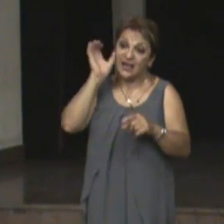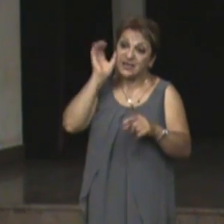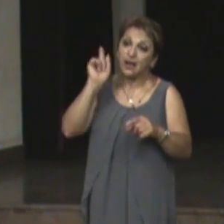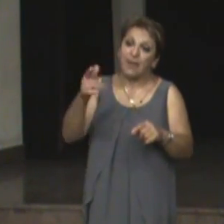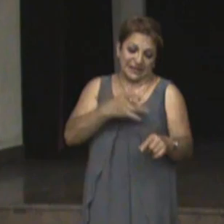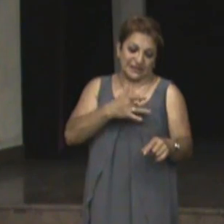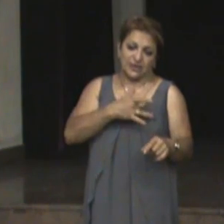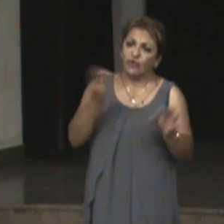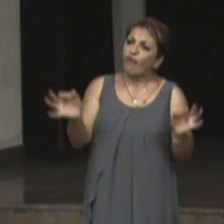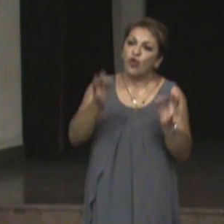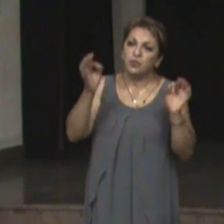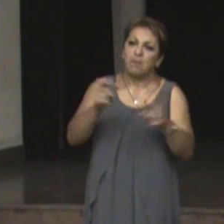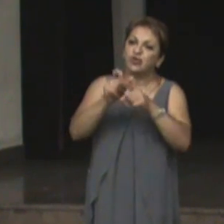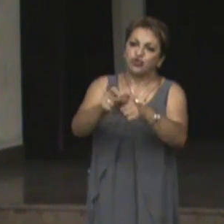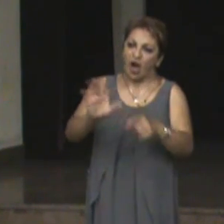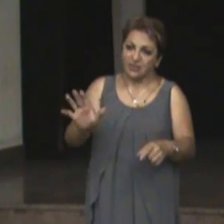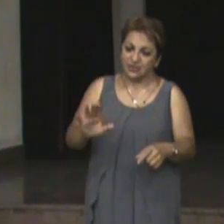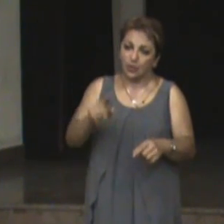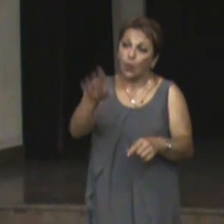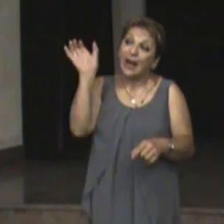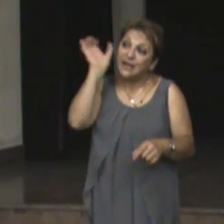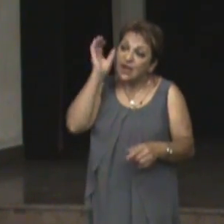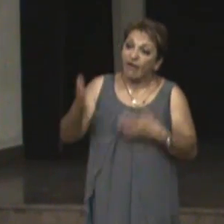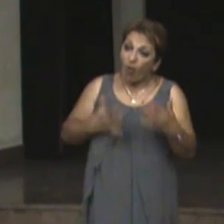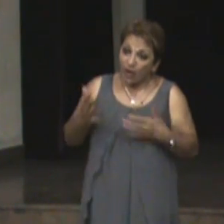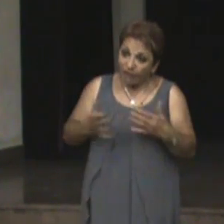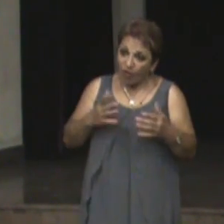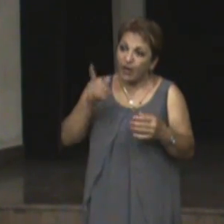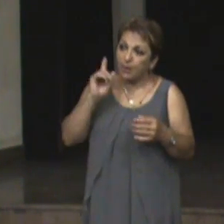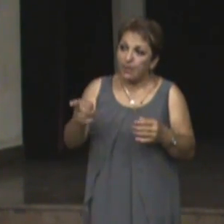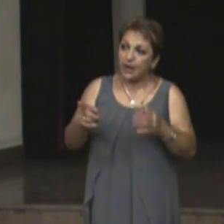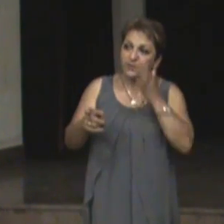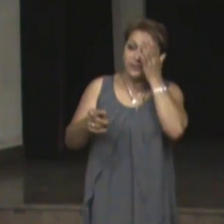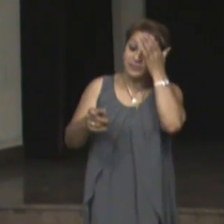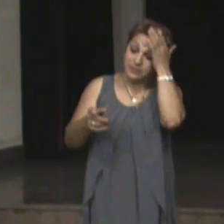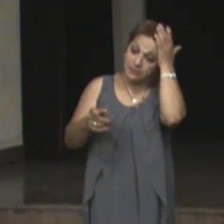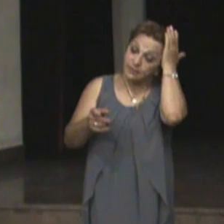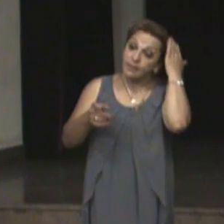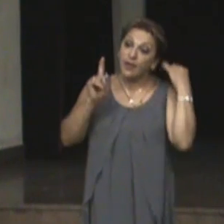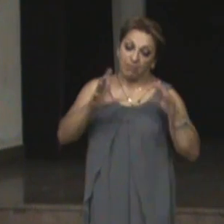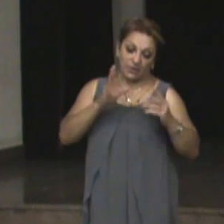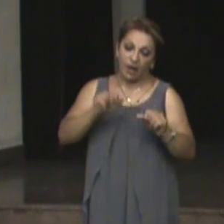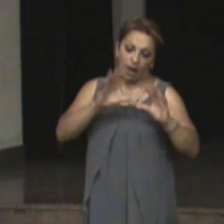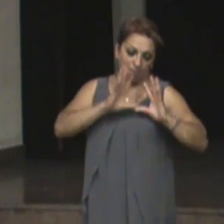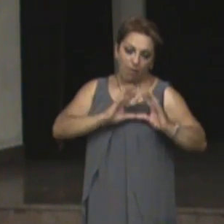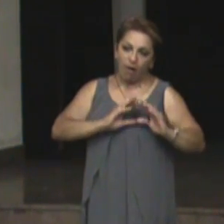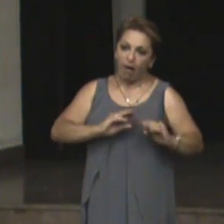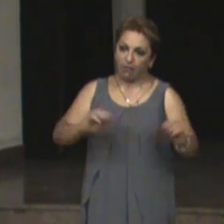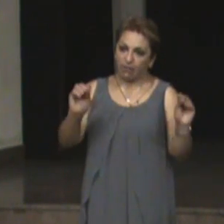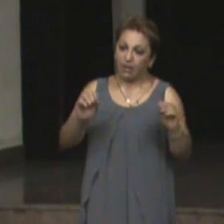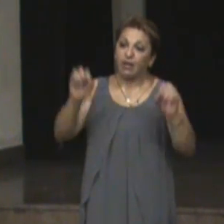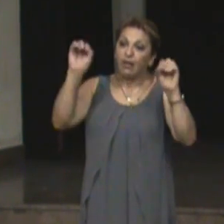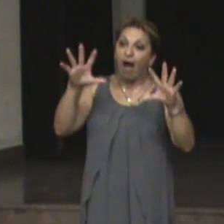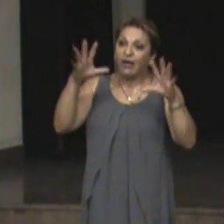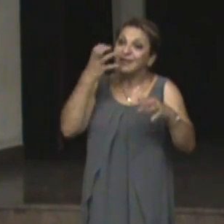ամեն սրտի ոչինչ չասել, մի պահ կարող ենք ոգևորվել, և հետո այդ ամեն ինչը կարող է մարել, ինչպես որ